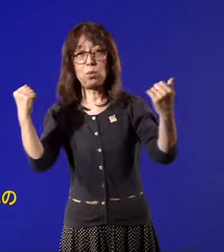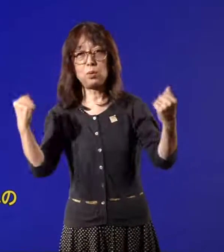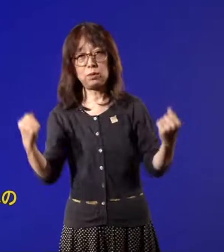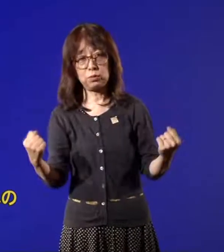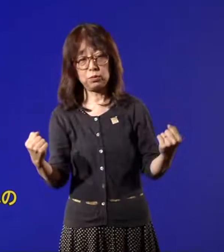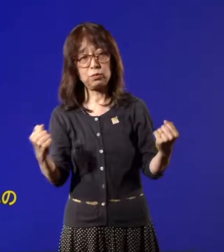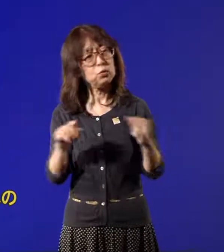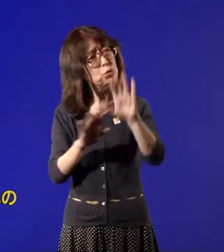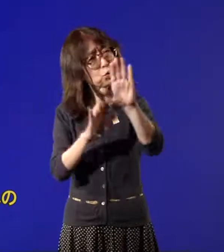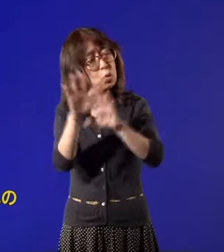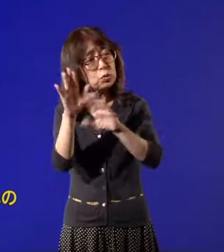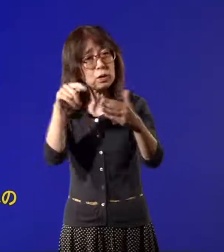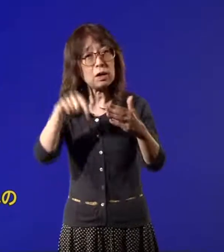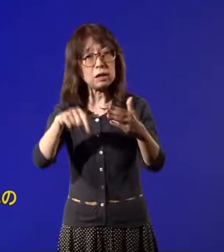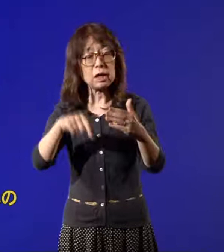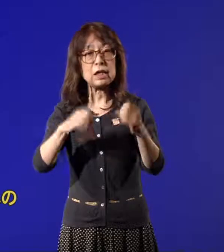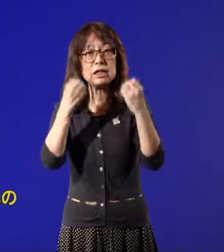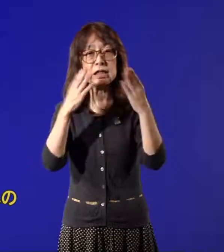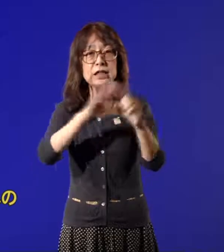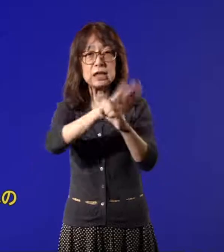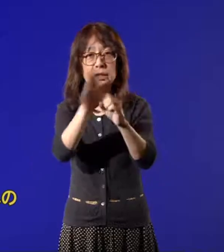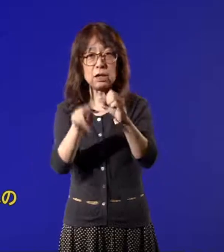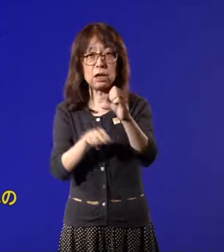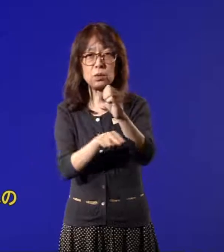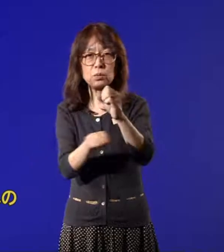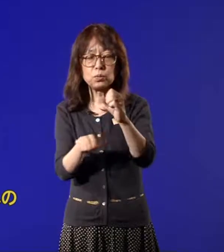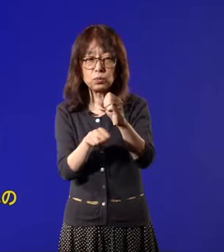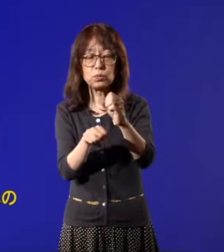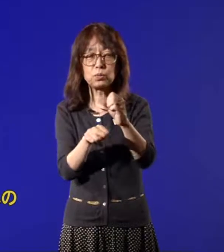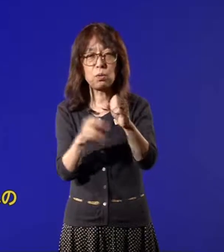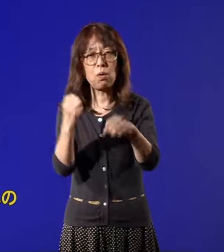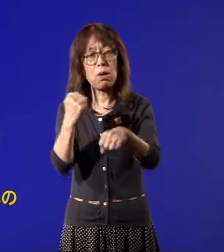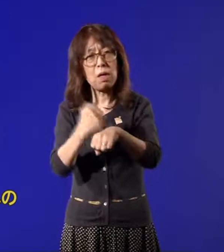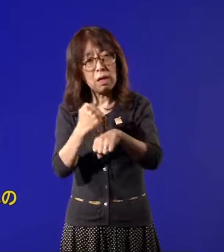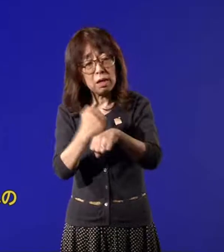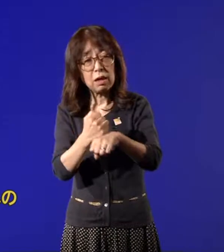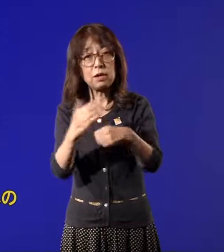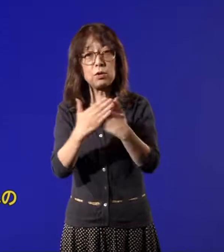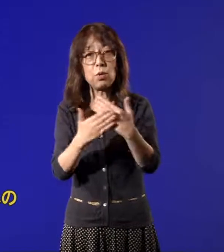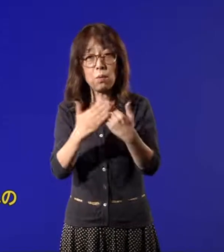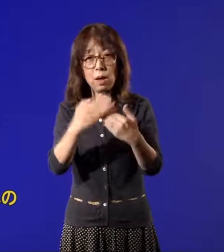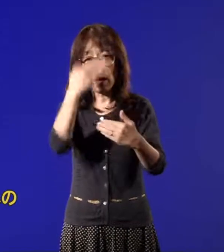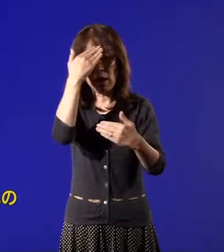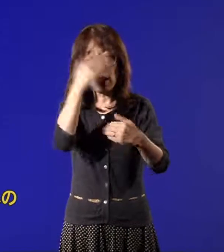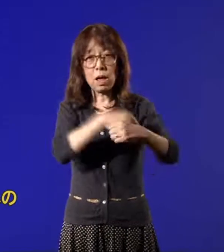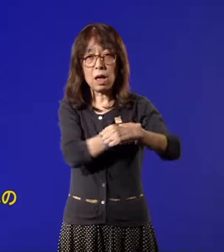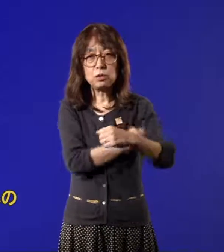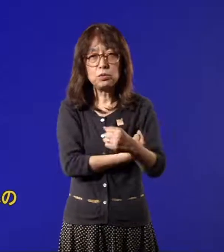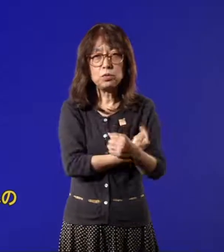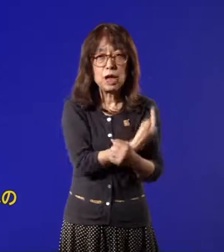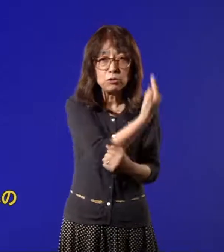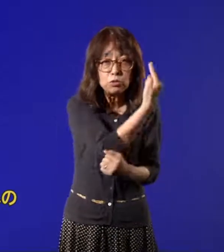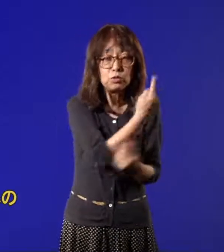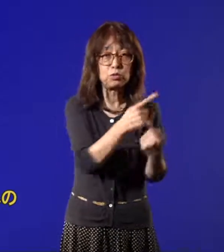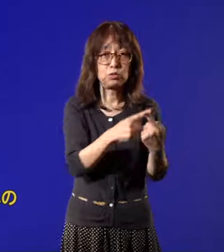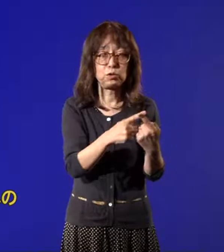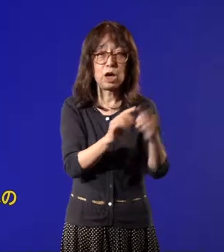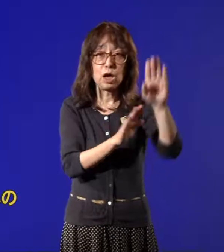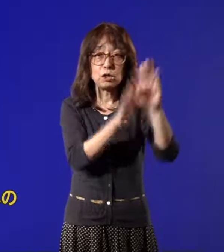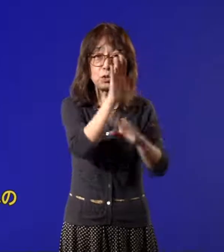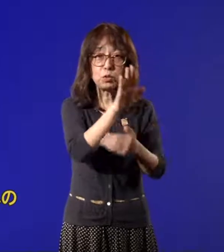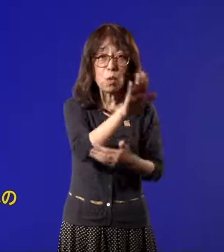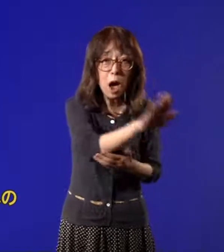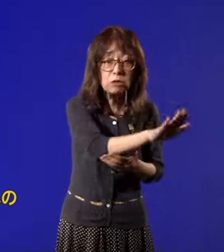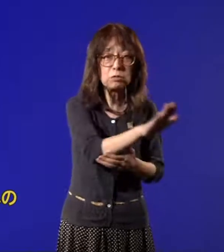で、この新型コロナウイルスの厄介なところはですね、例えば発熱だとかそういう症状があれば、皆さんこう注意をする